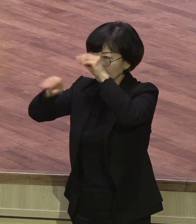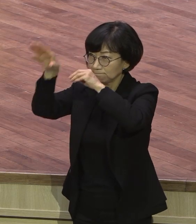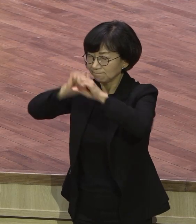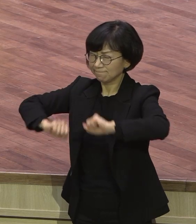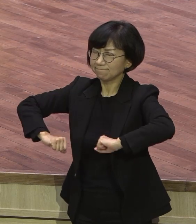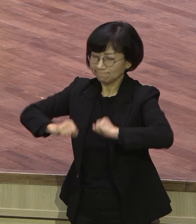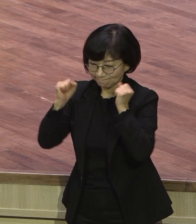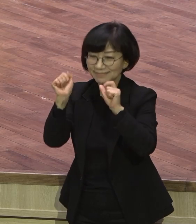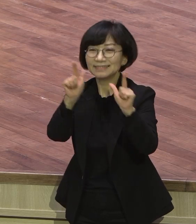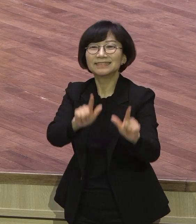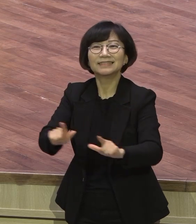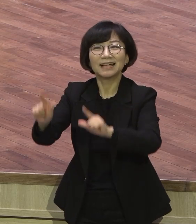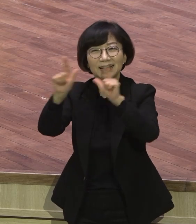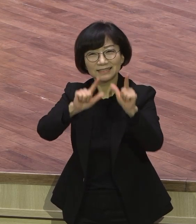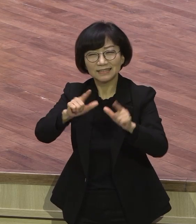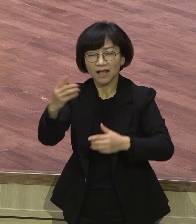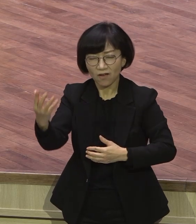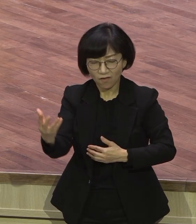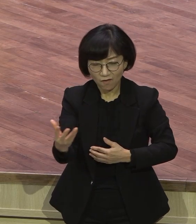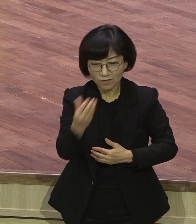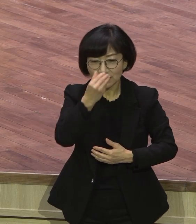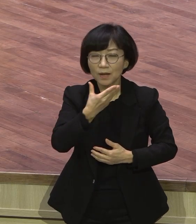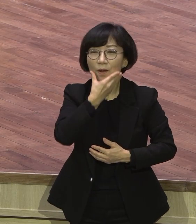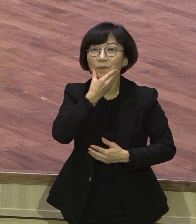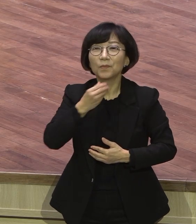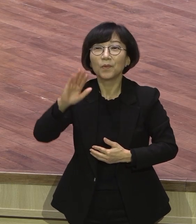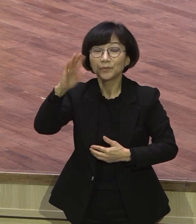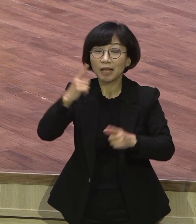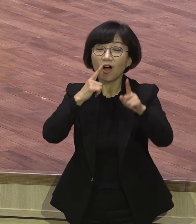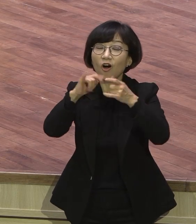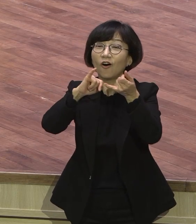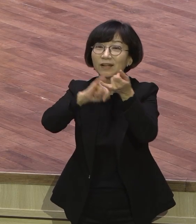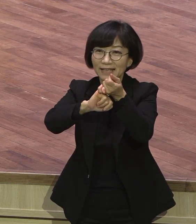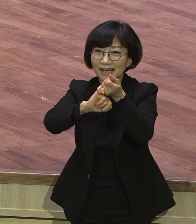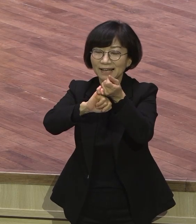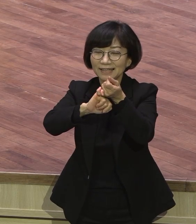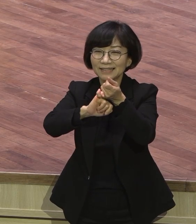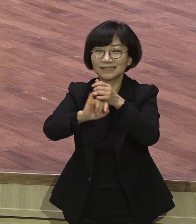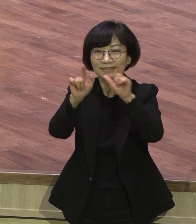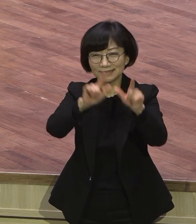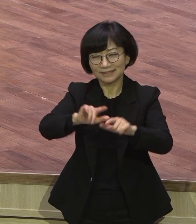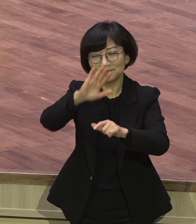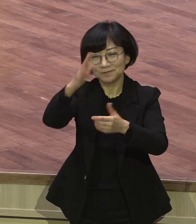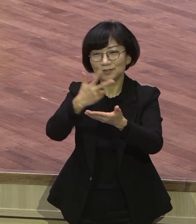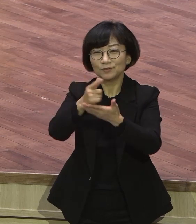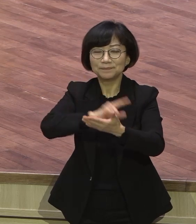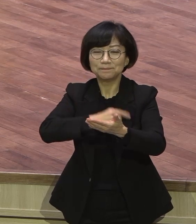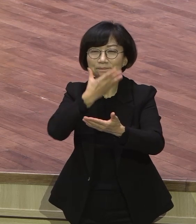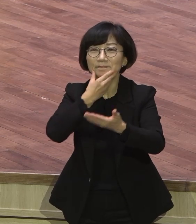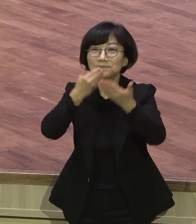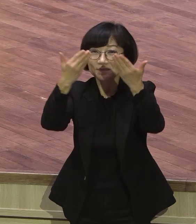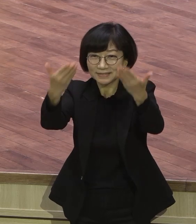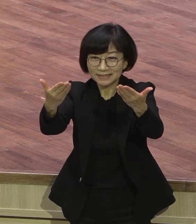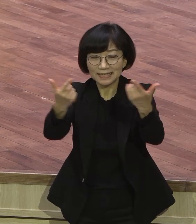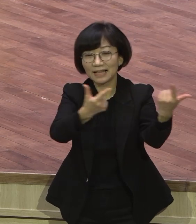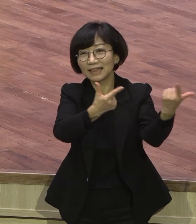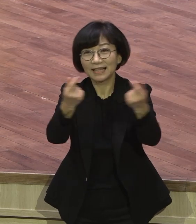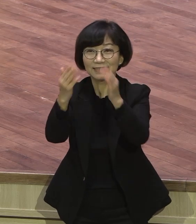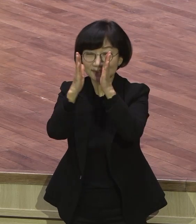거룩하고 복된 은약의 삶이 되시기를 제물어 축복합니다 기도합시다